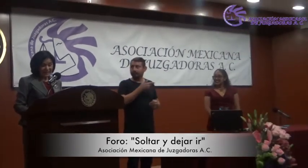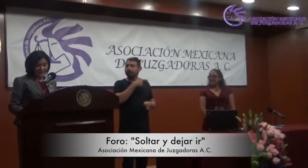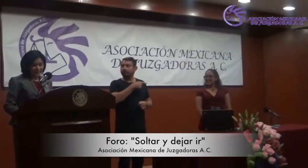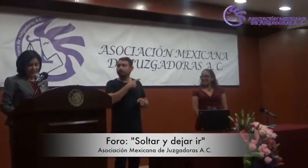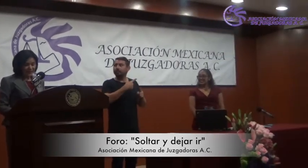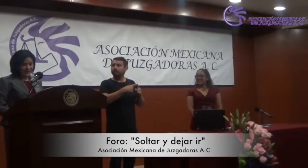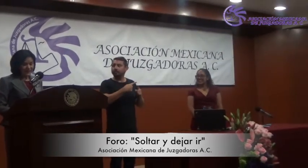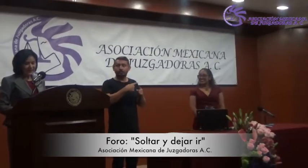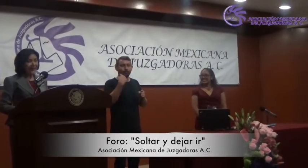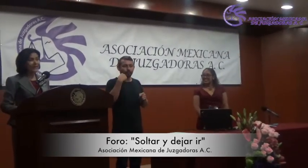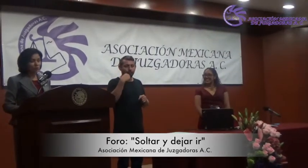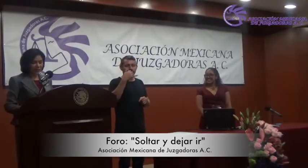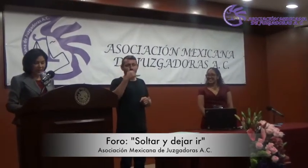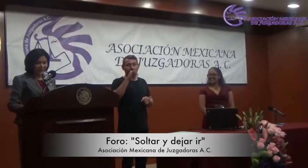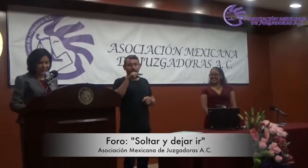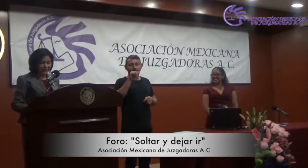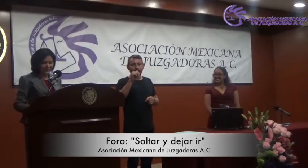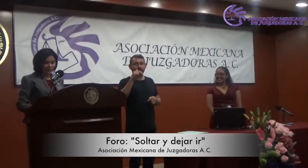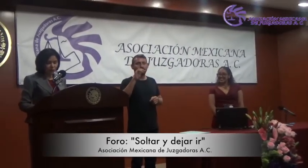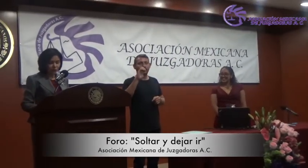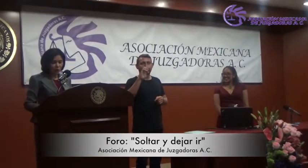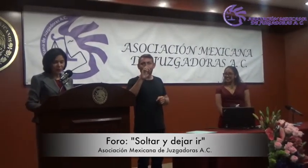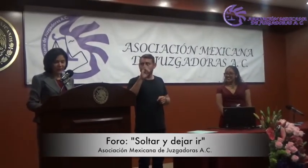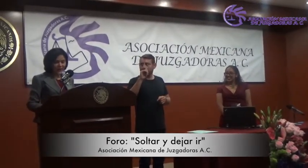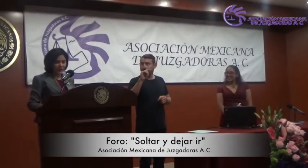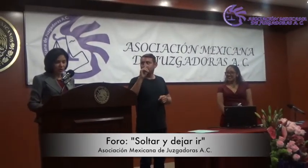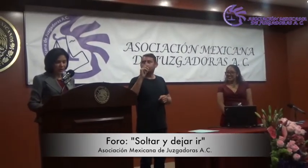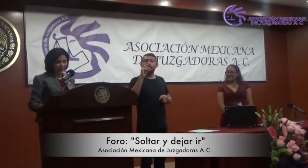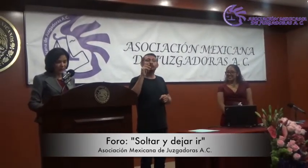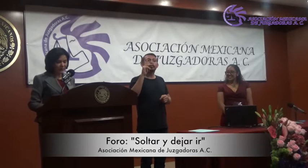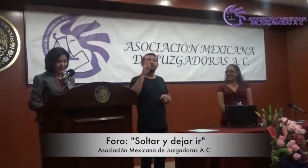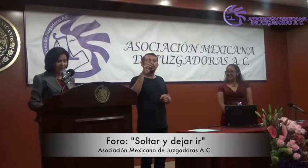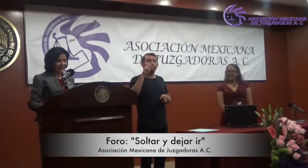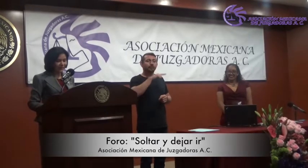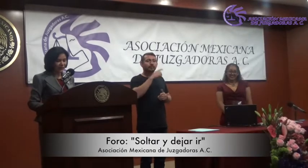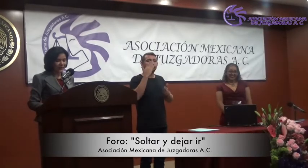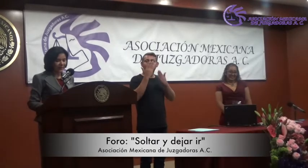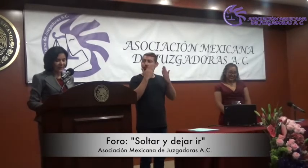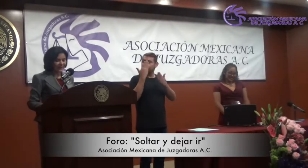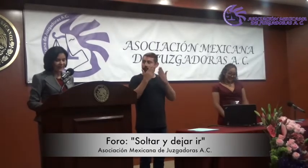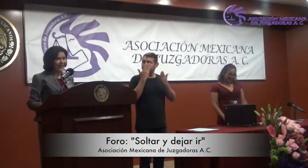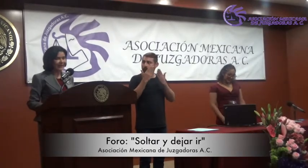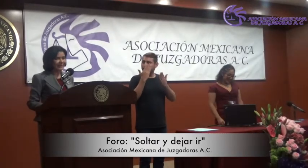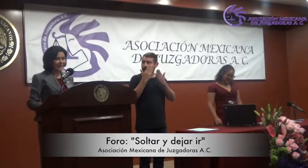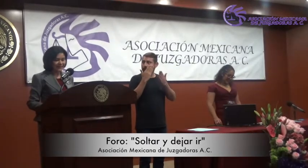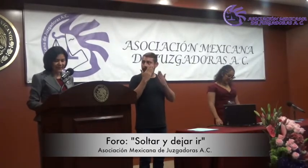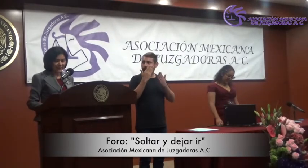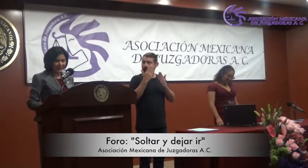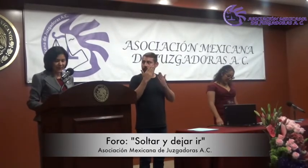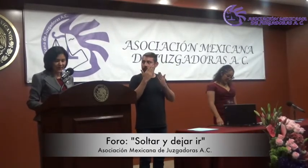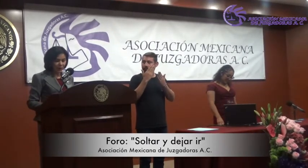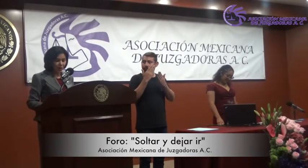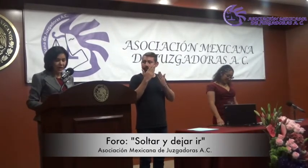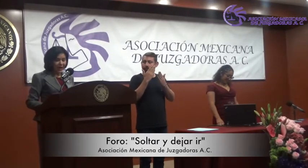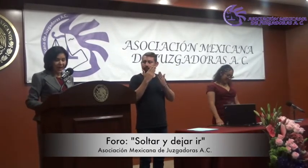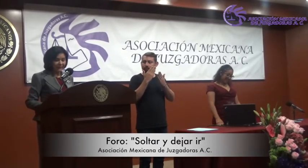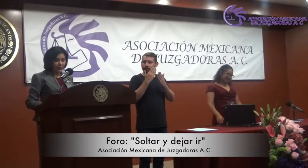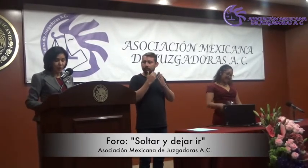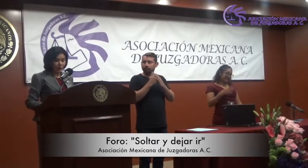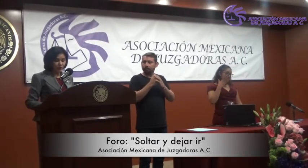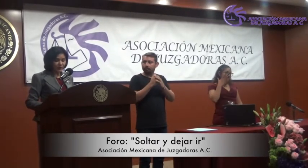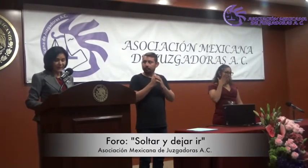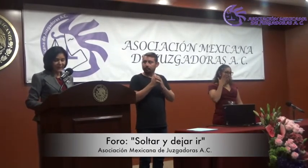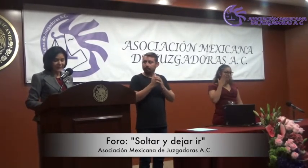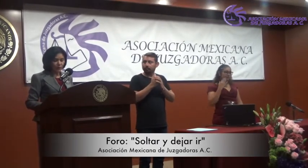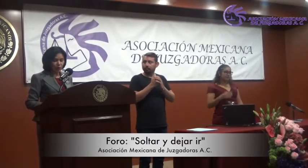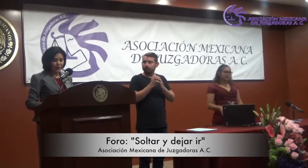es Yanidet Pérez, estudiante de Desarrollo Comunitario en la Universidad Nacional Abierta y a Distancia de México, así